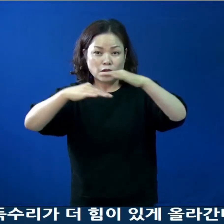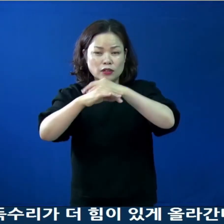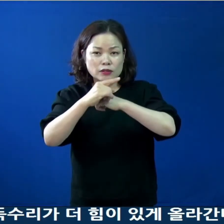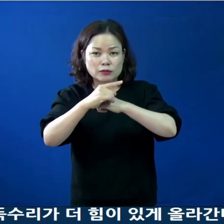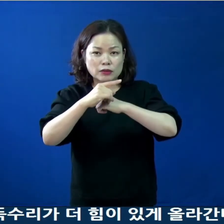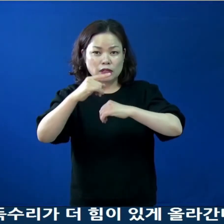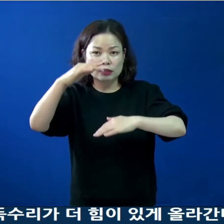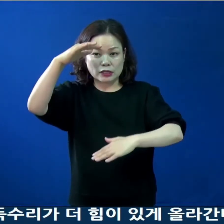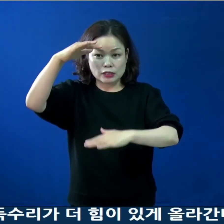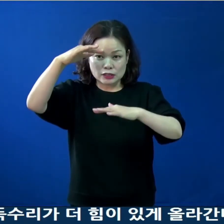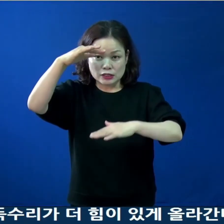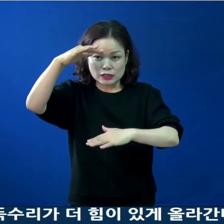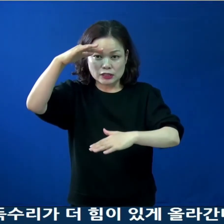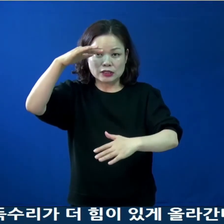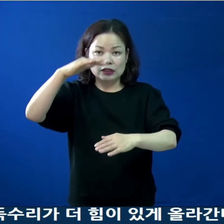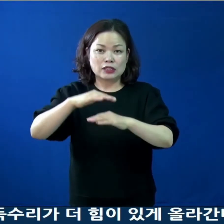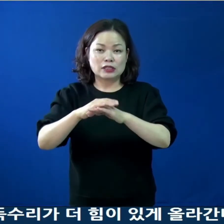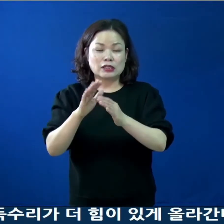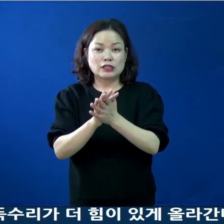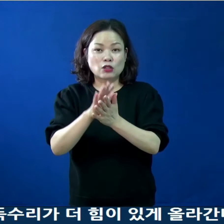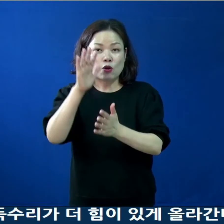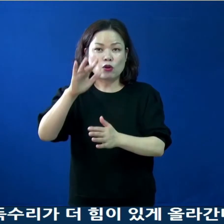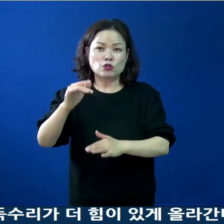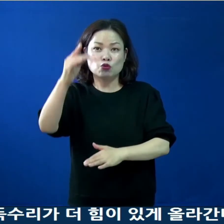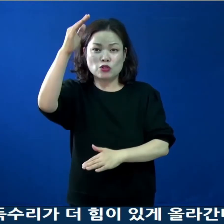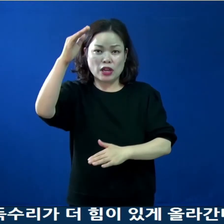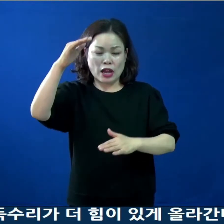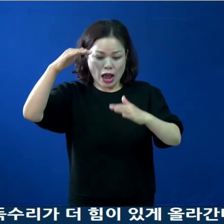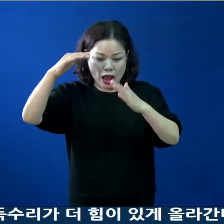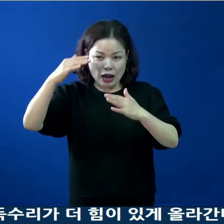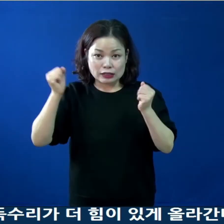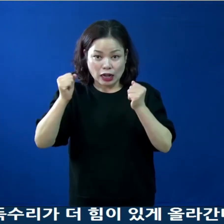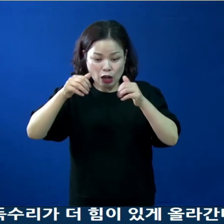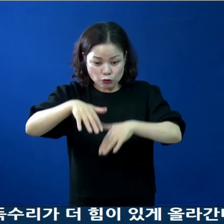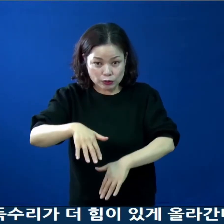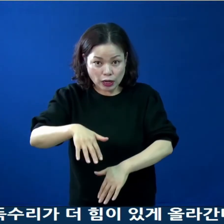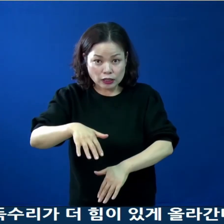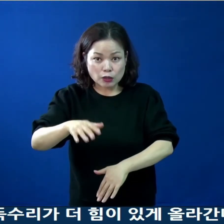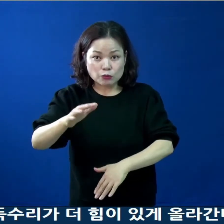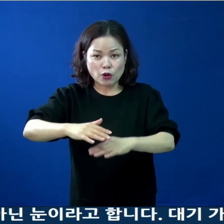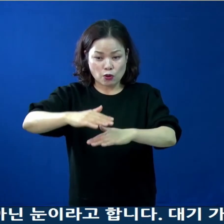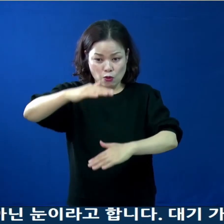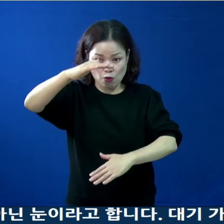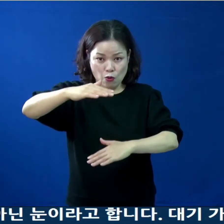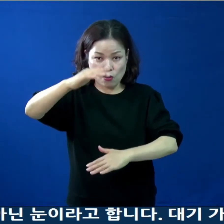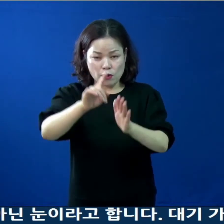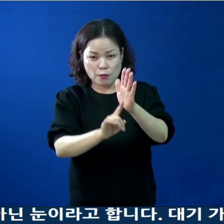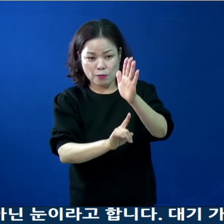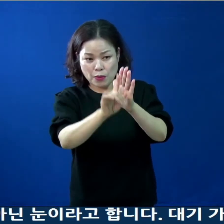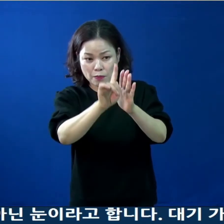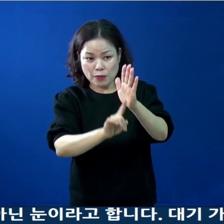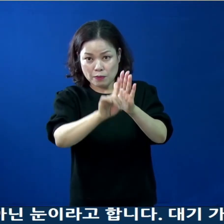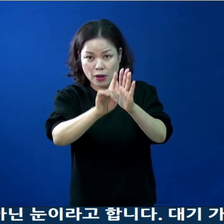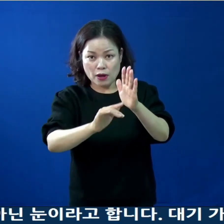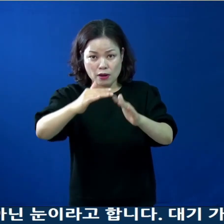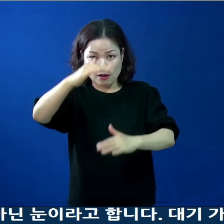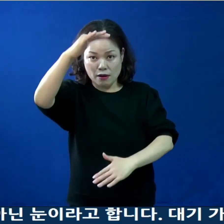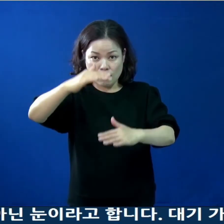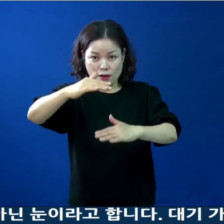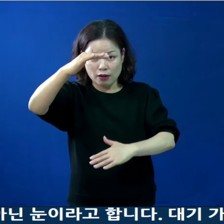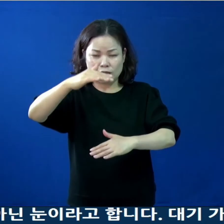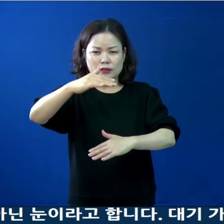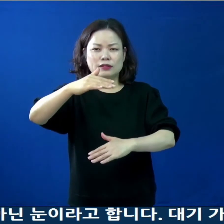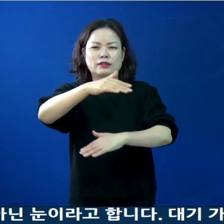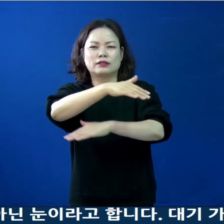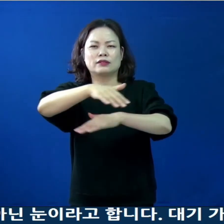아래로 가고 뜨거운 공기가 위로 올라가죠. 그러면서 뭐가 생깁니까? 온난 상승 기류가 생기죠.